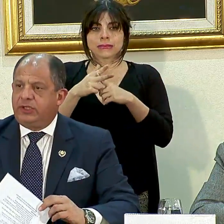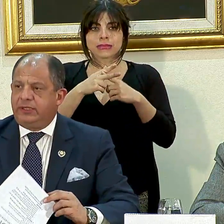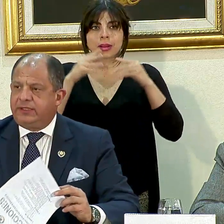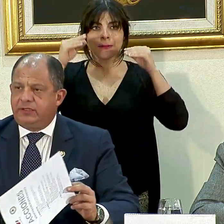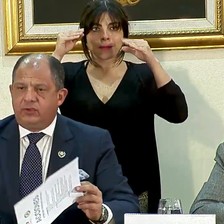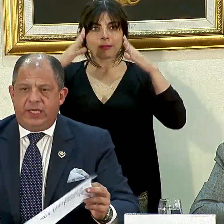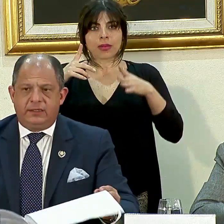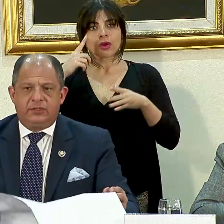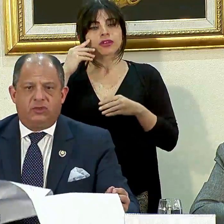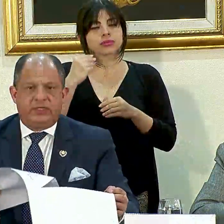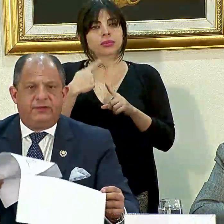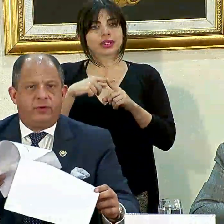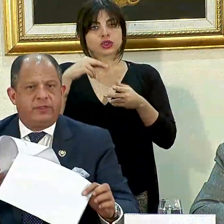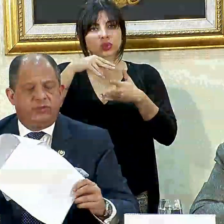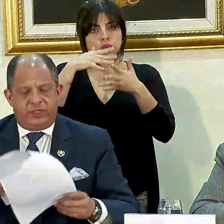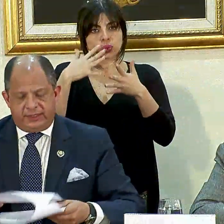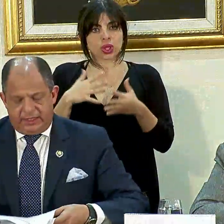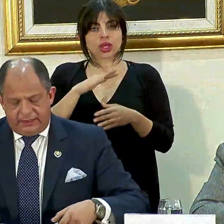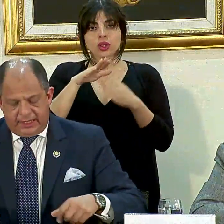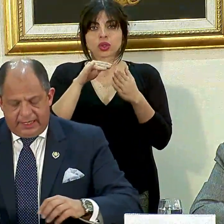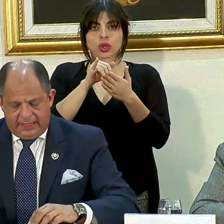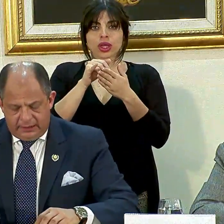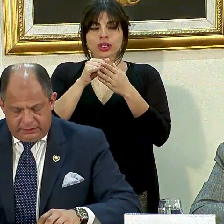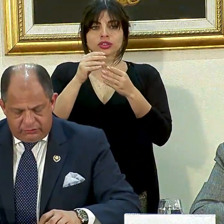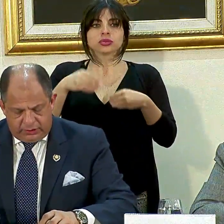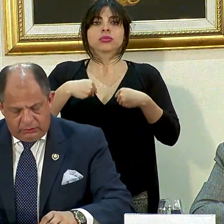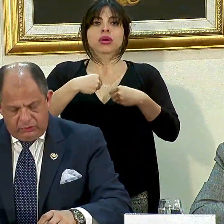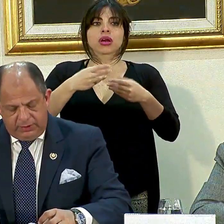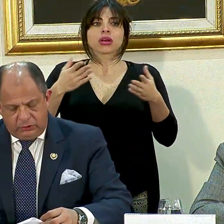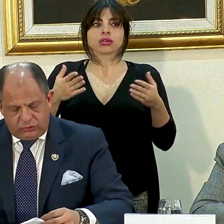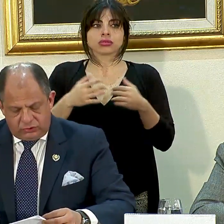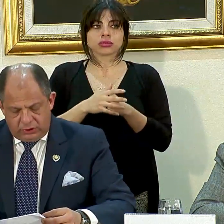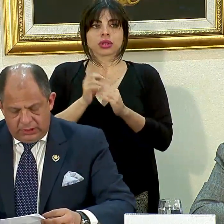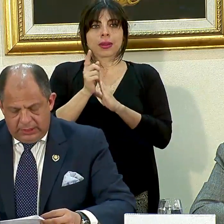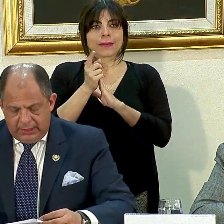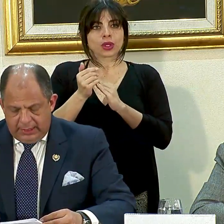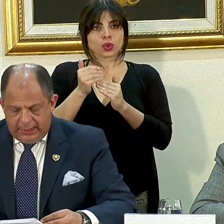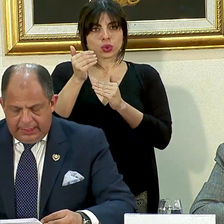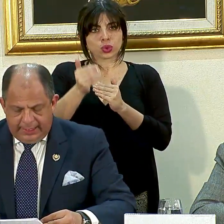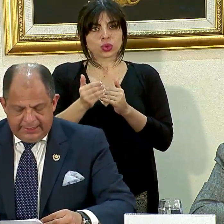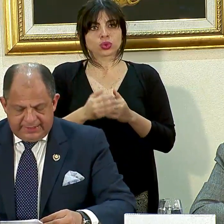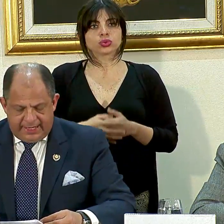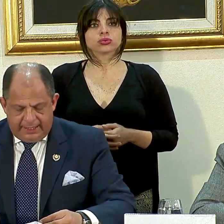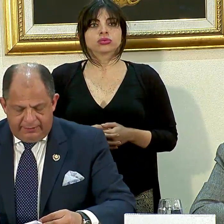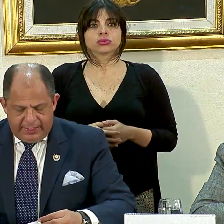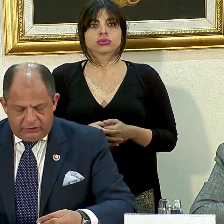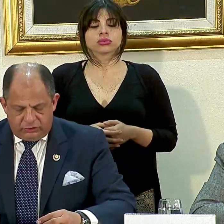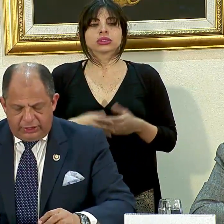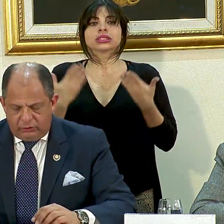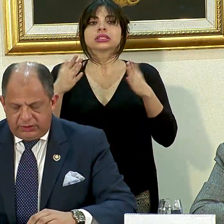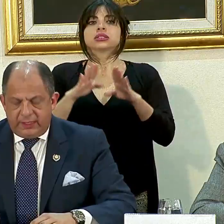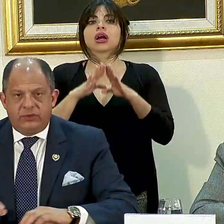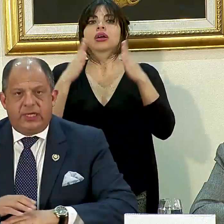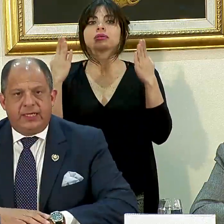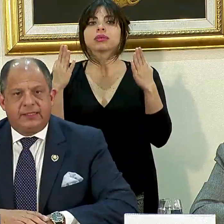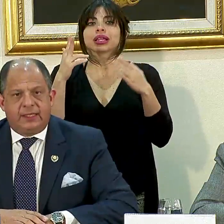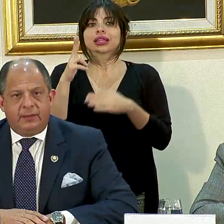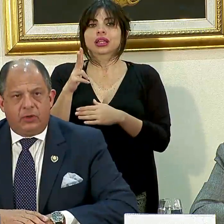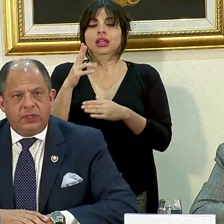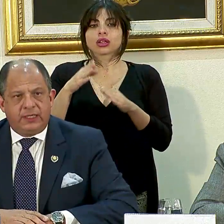para docentes y estudiantes. Toda esta información se les será entregada dentro de algunos minutos. Se